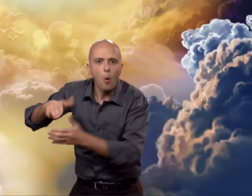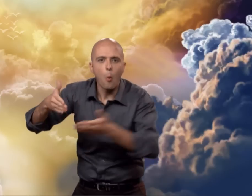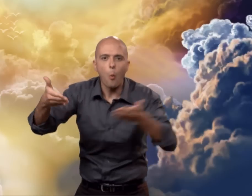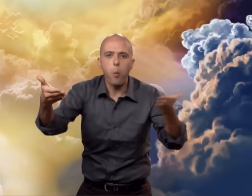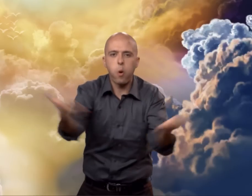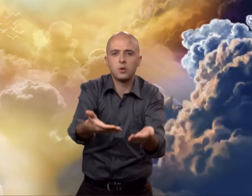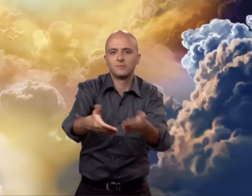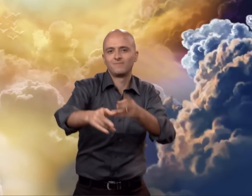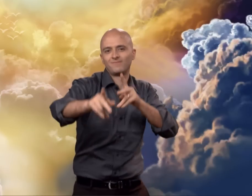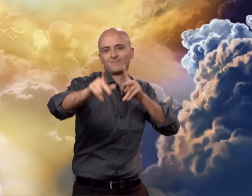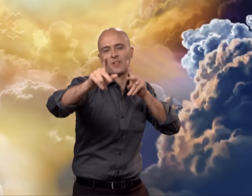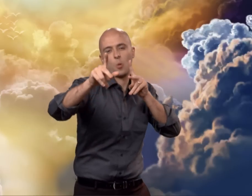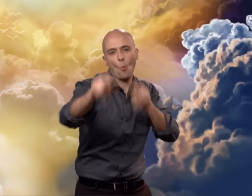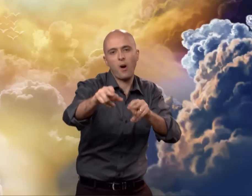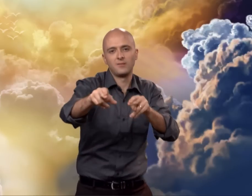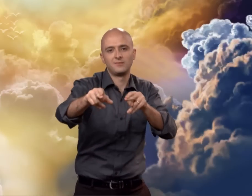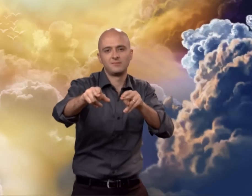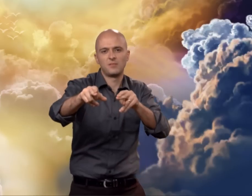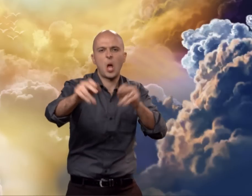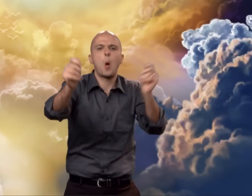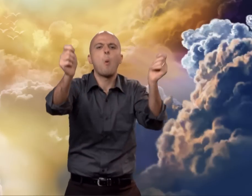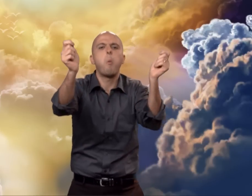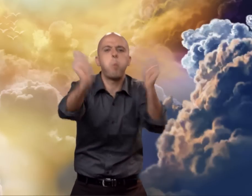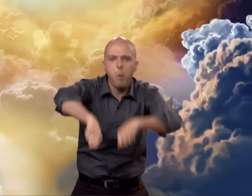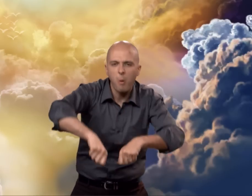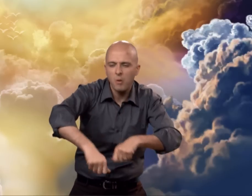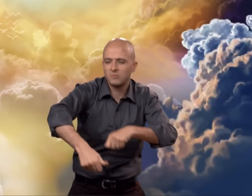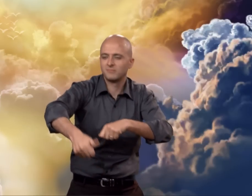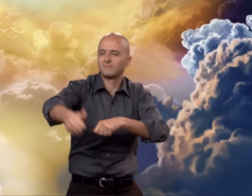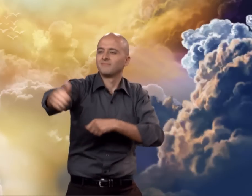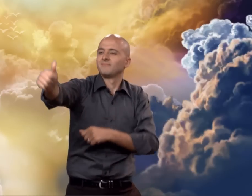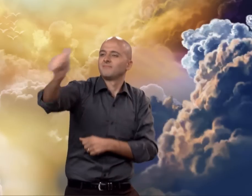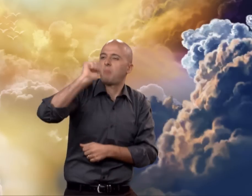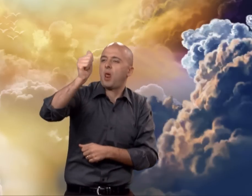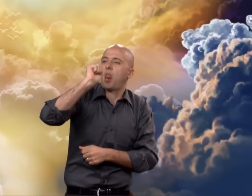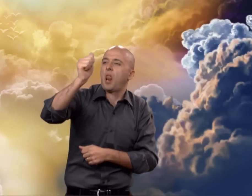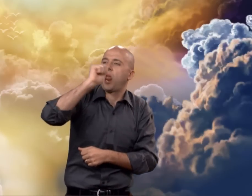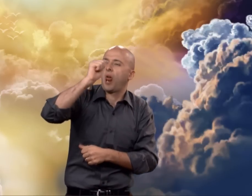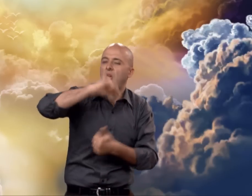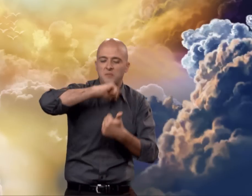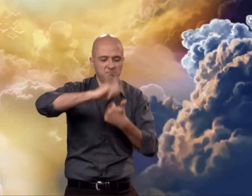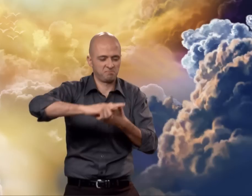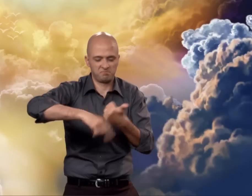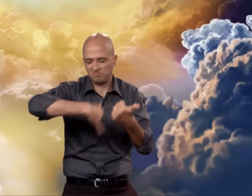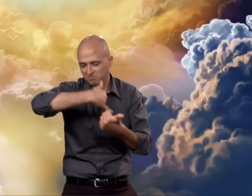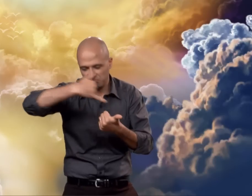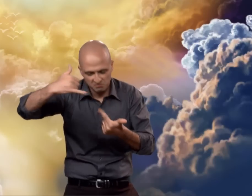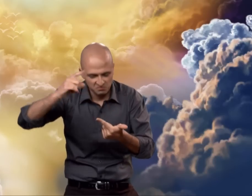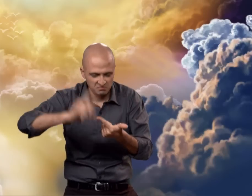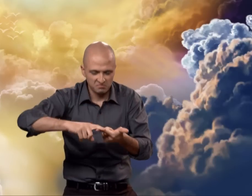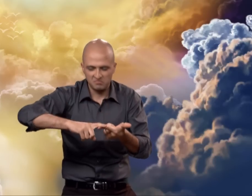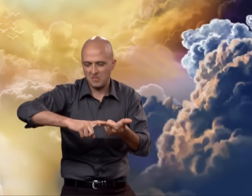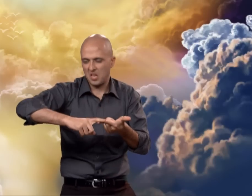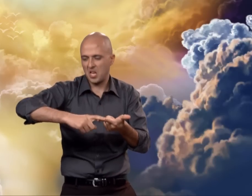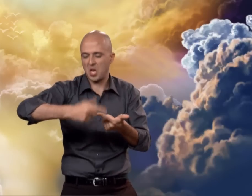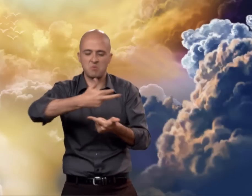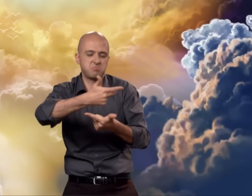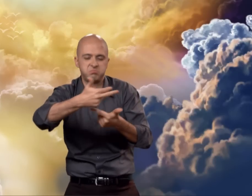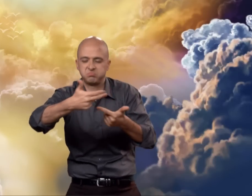Haverá tribulação e angústia para todo ser humano que pratica o mal. Nenhum imoral, ou impuro, ou